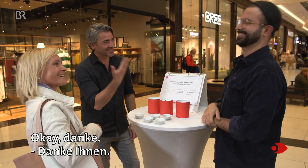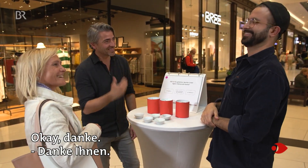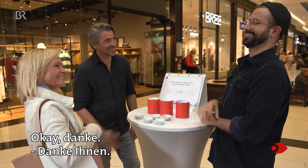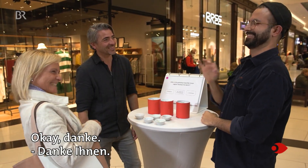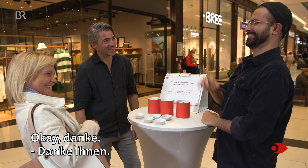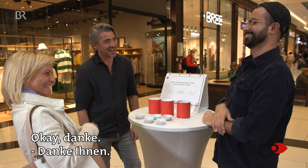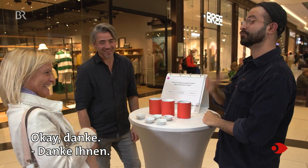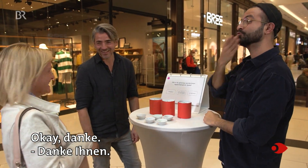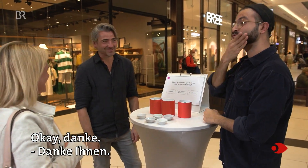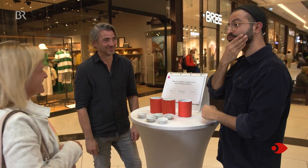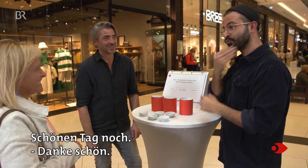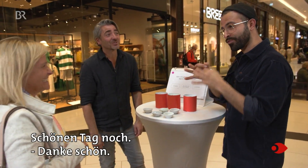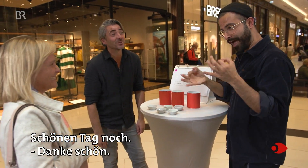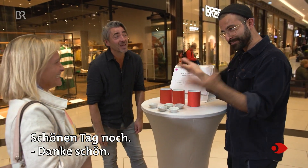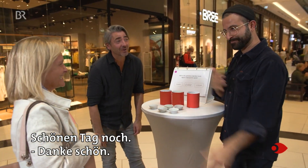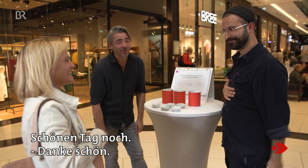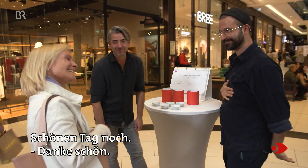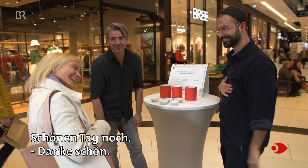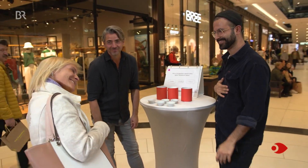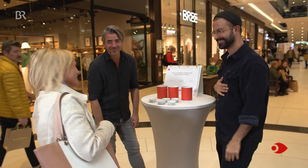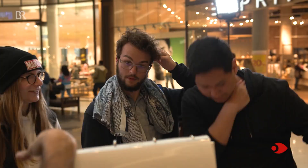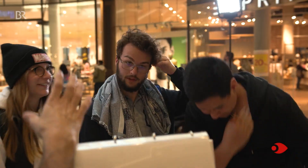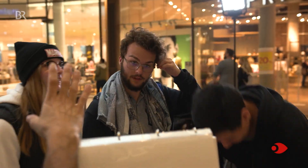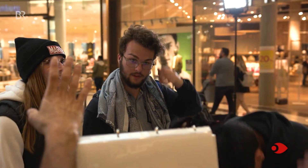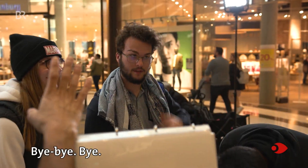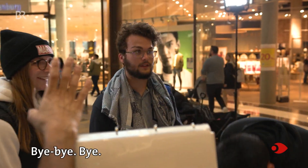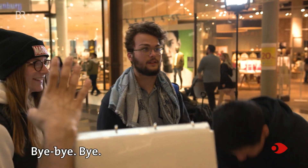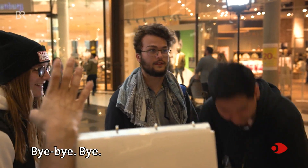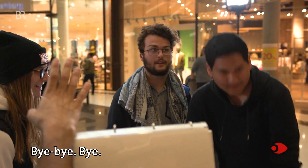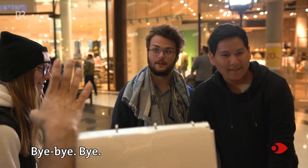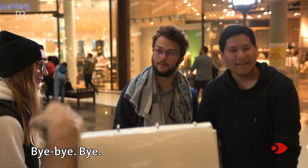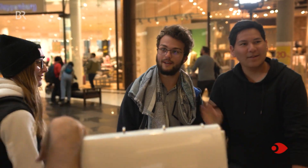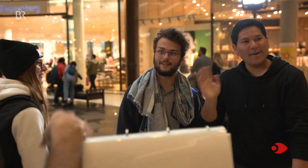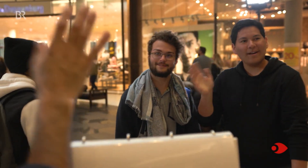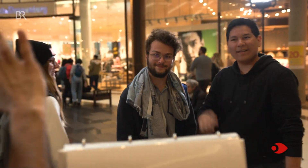danke. Danke Ihnen. Schönen Tag noch. Dankeschön. Ja, bye bye.